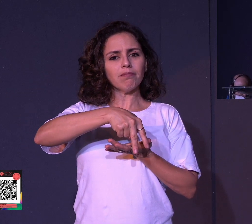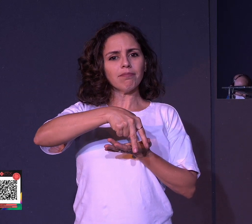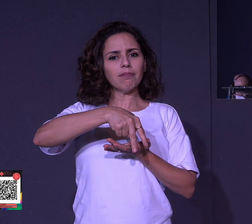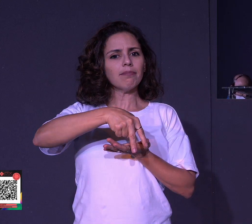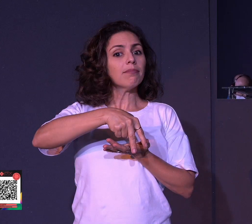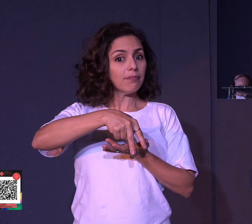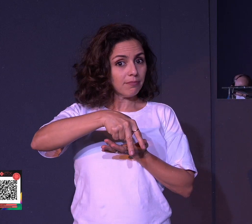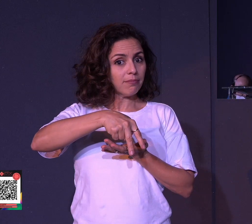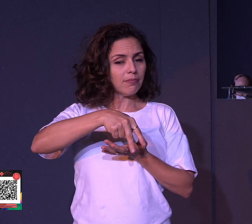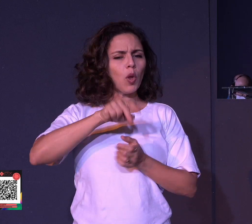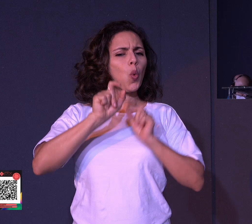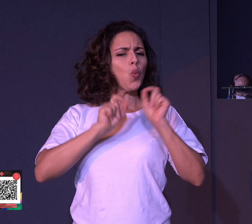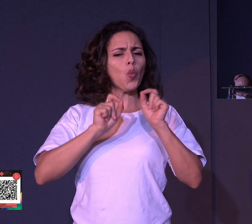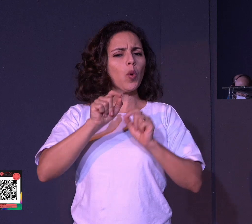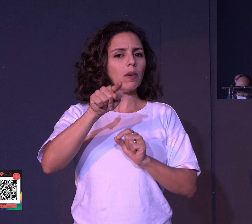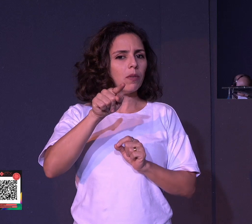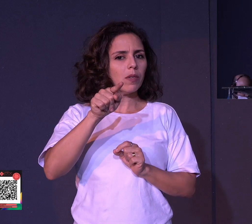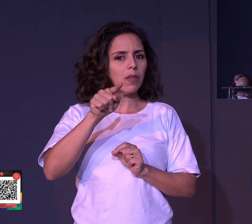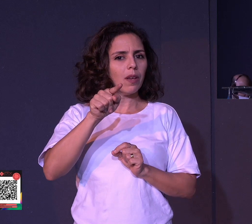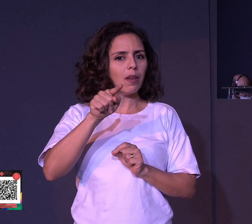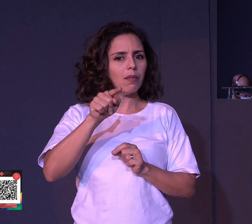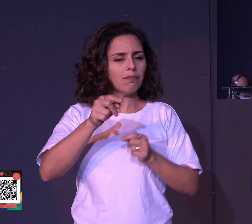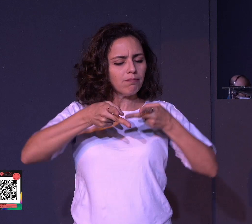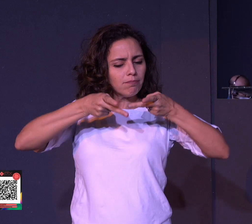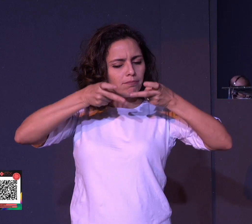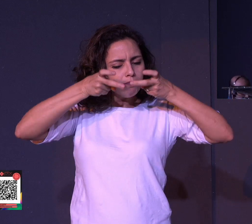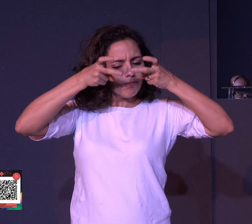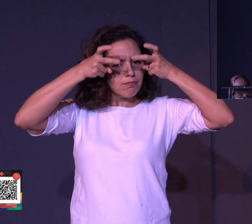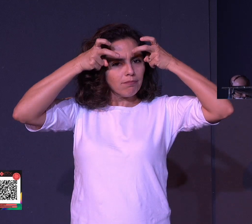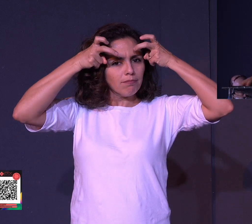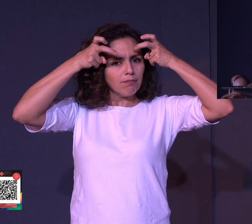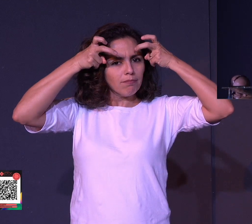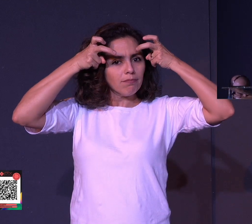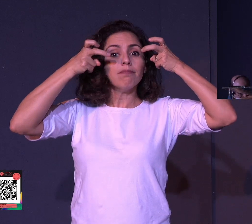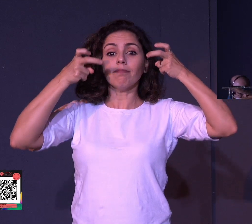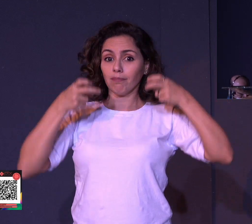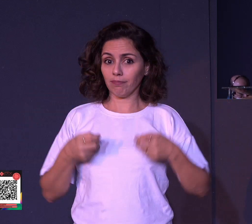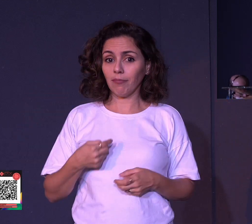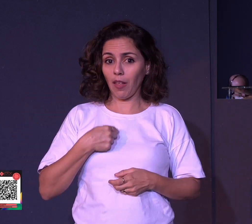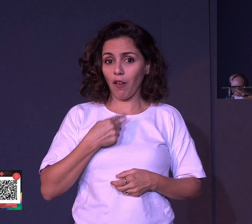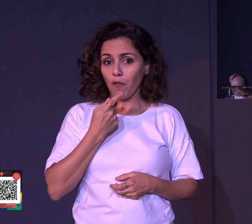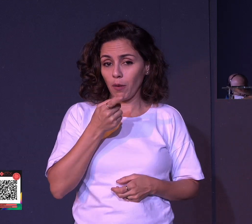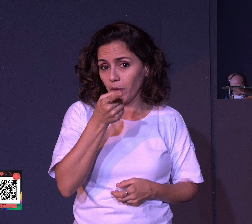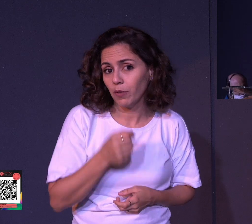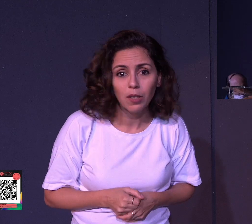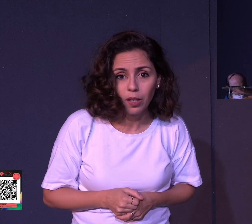Deixa eu te ensinar uma coisa que eu já aprendi faz um tempinho. Tudo começa no